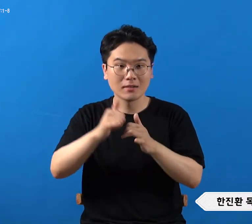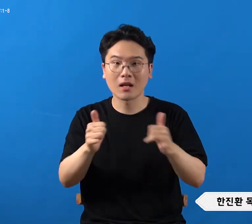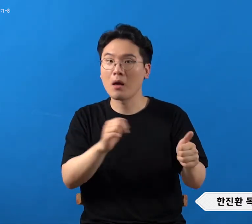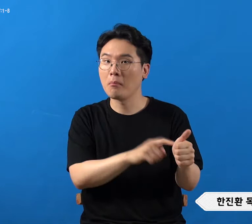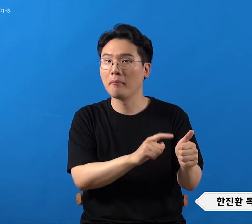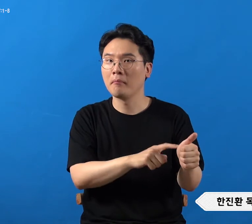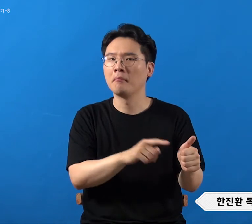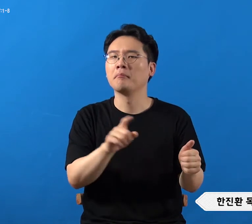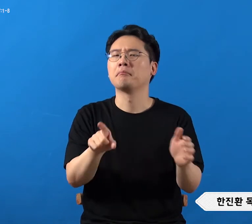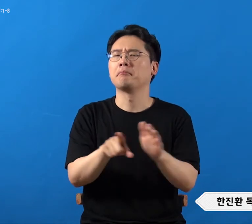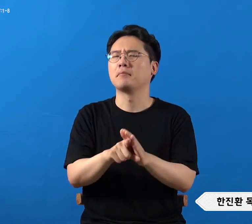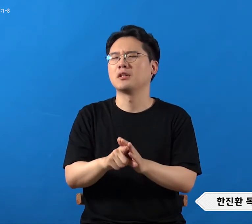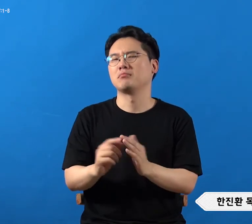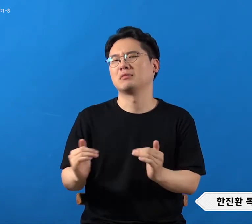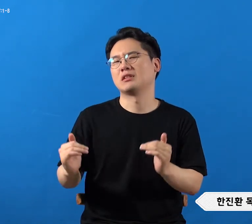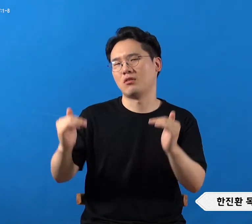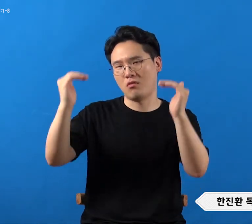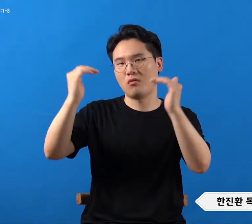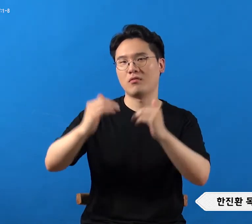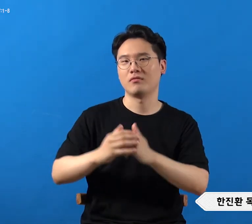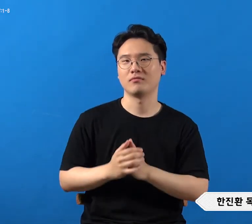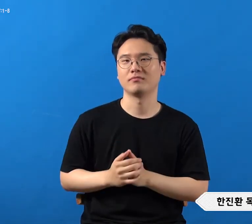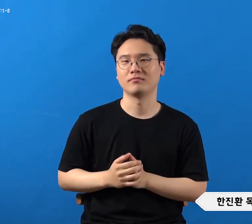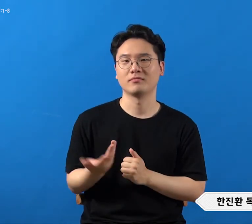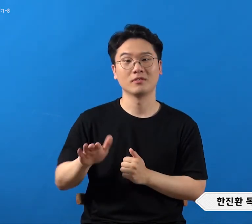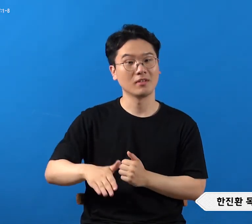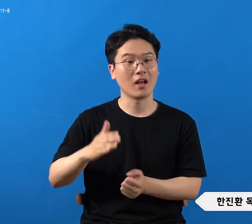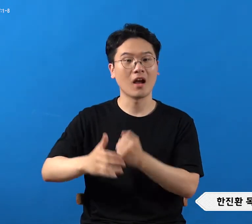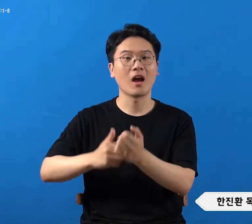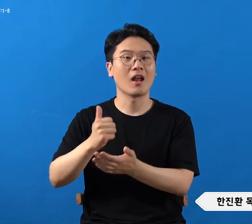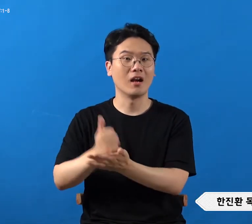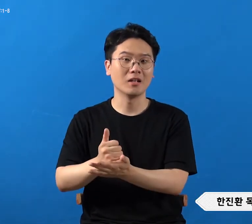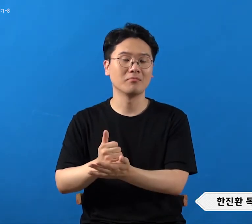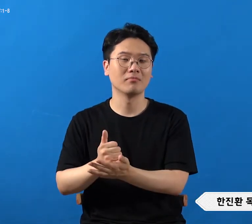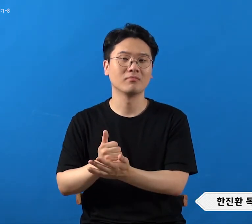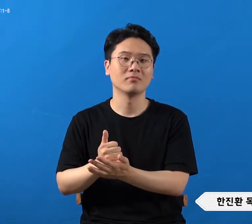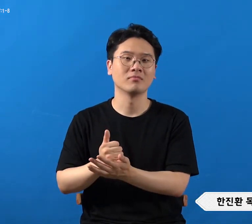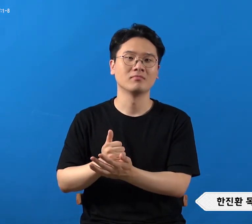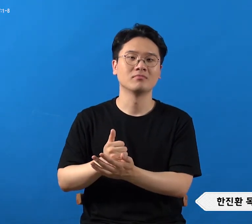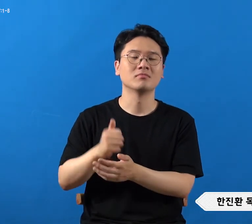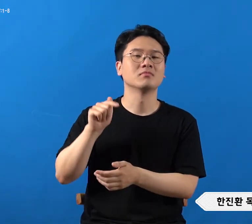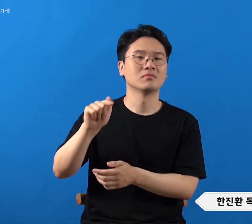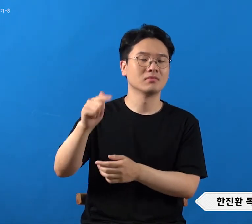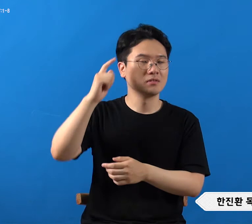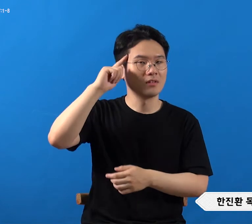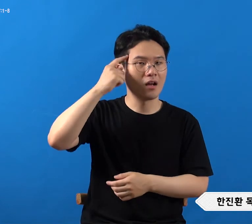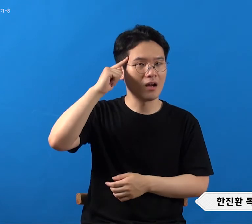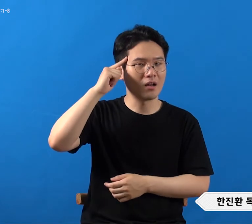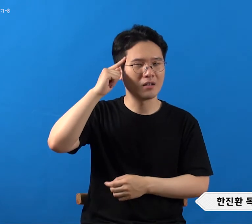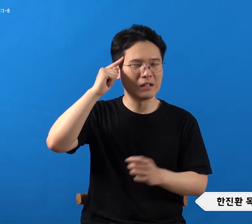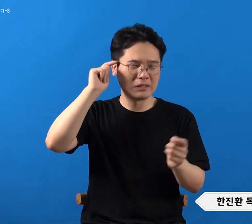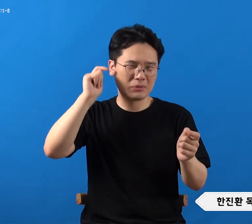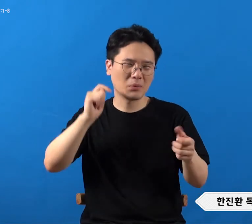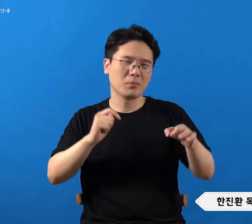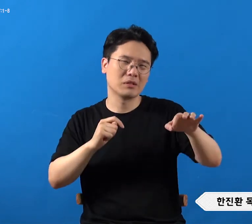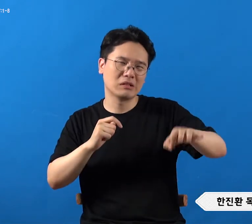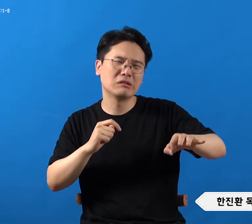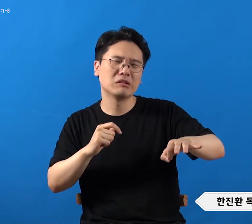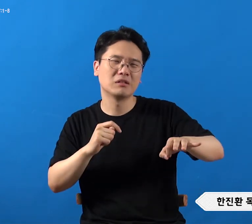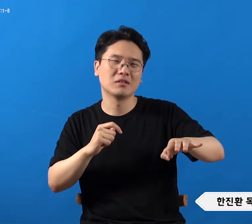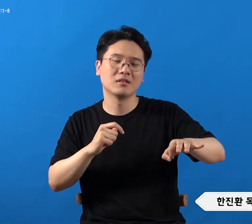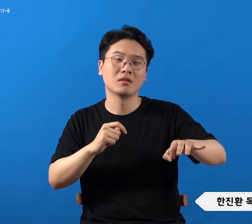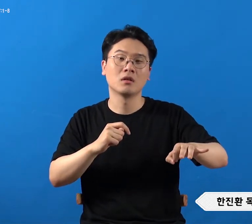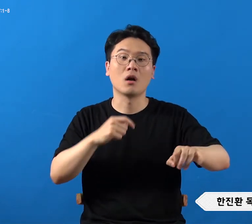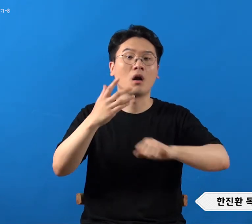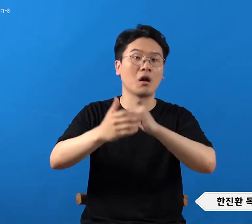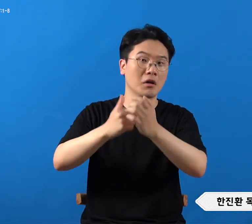사람은 신앙도 클 수밖에 없습니다. 그런데 하나님 할 때 그 하나님 개념이 그냥 작고 협소하고